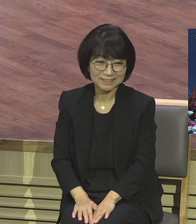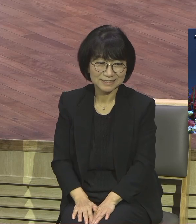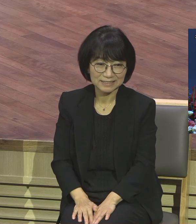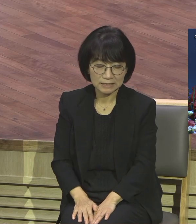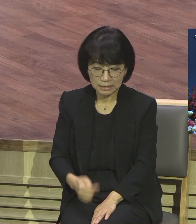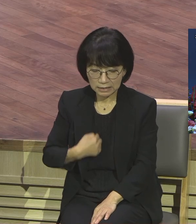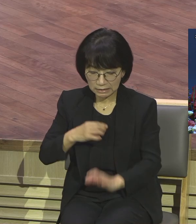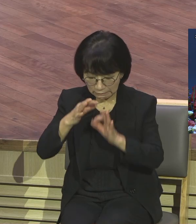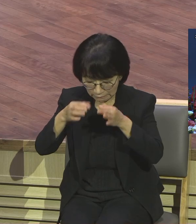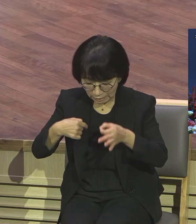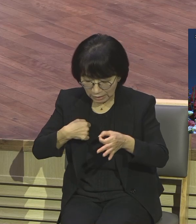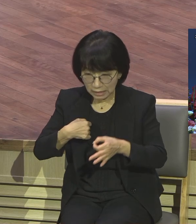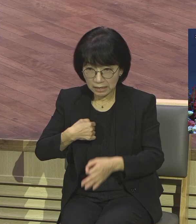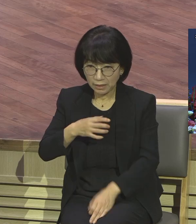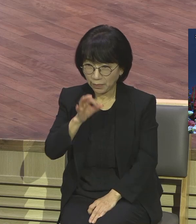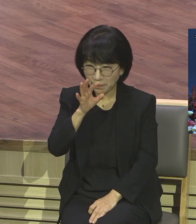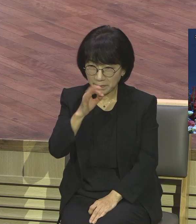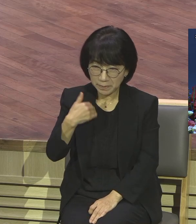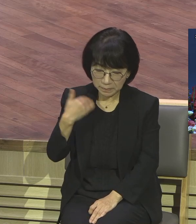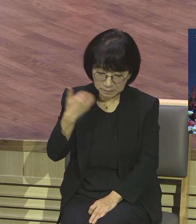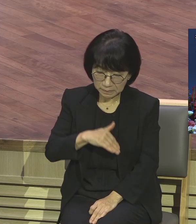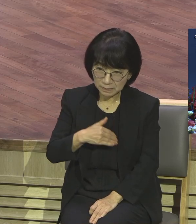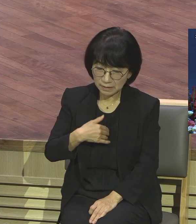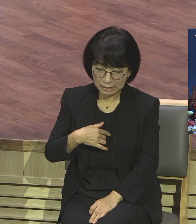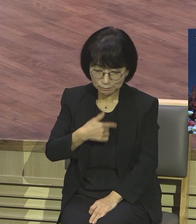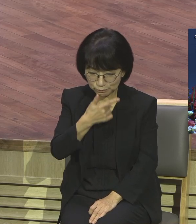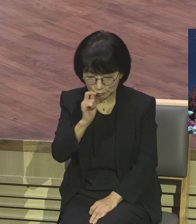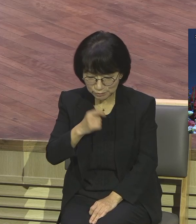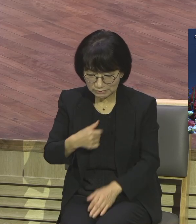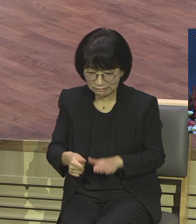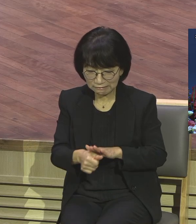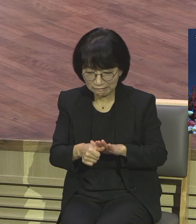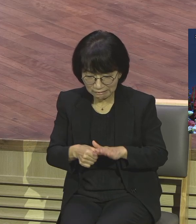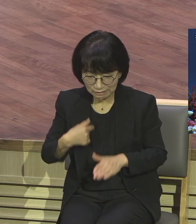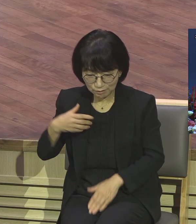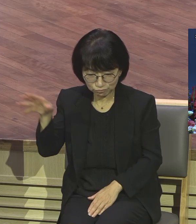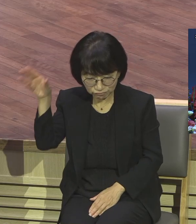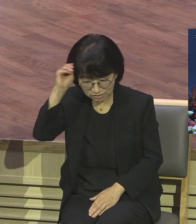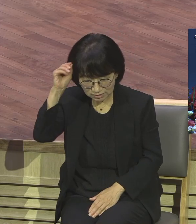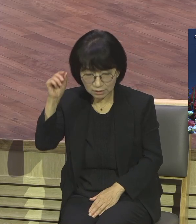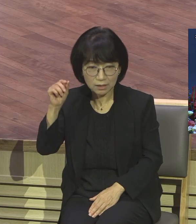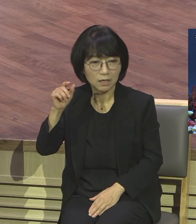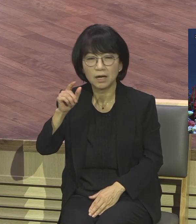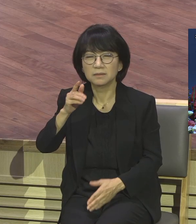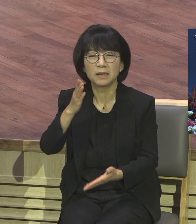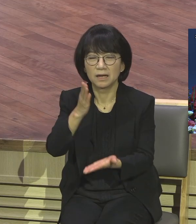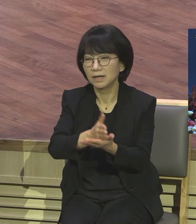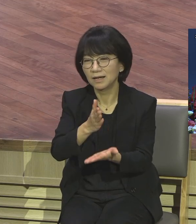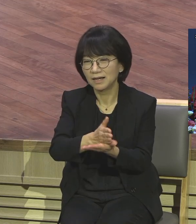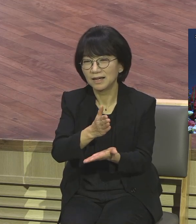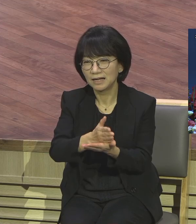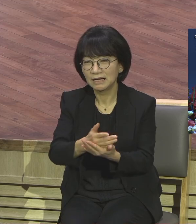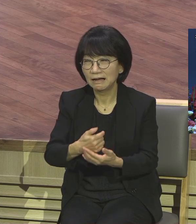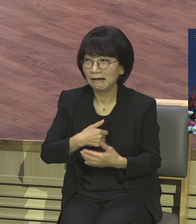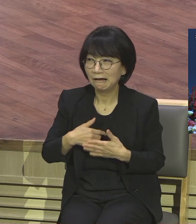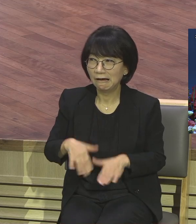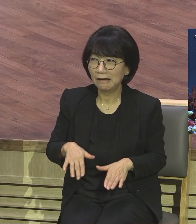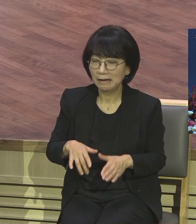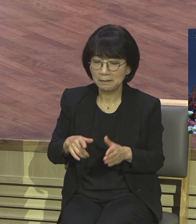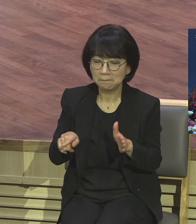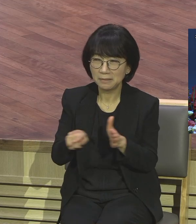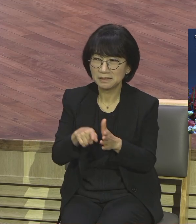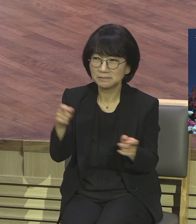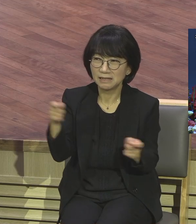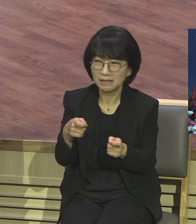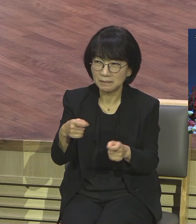그런 거 보지 말라고요. 그게 불신한 거예요. 나는 많은 게 없었어. 나는 무능했어. 나는 약했어. 나는 믿은 지 얼마 안